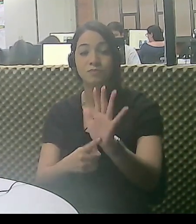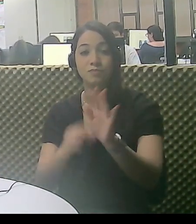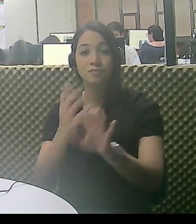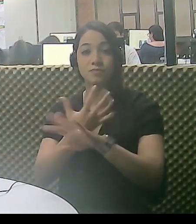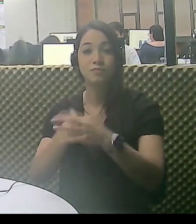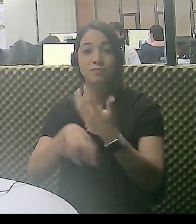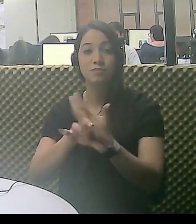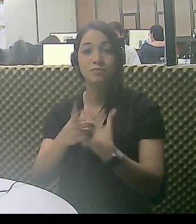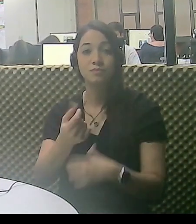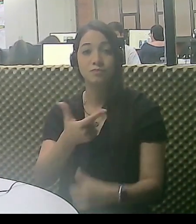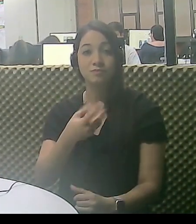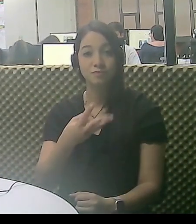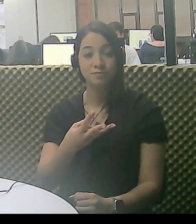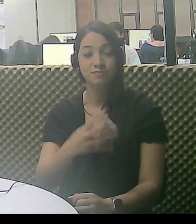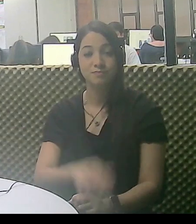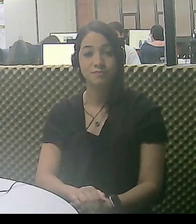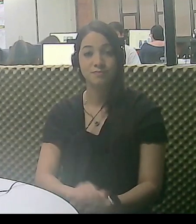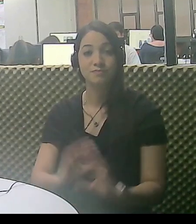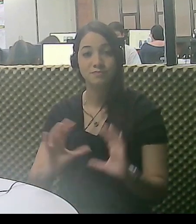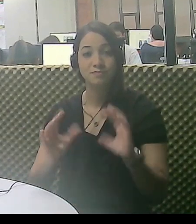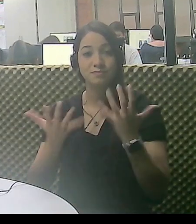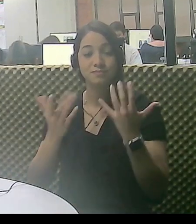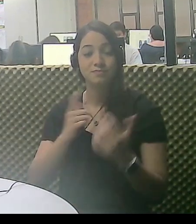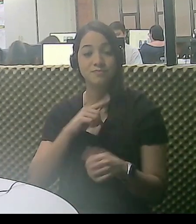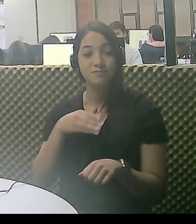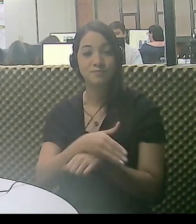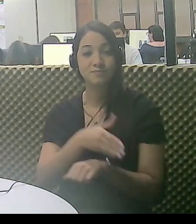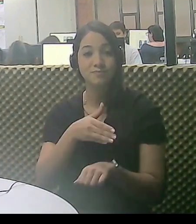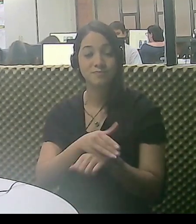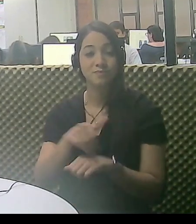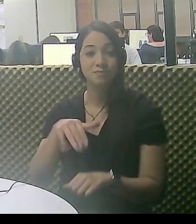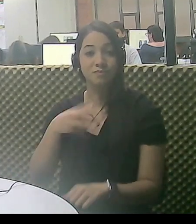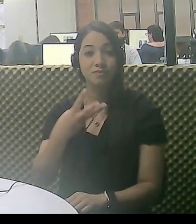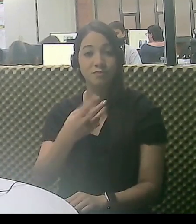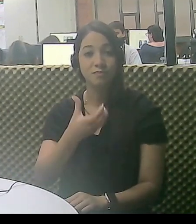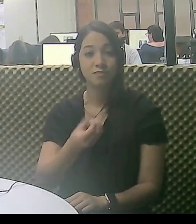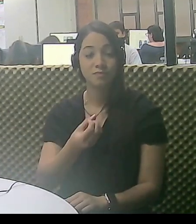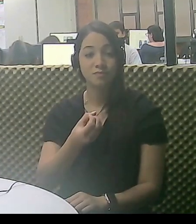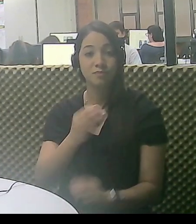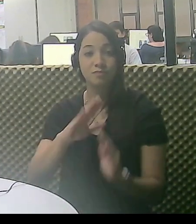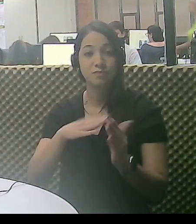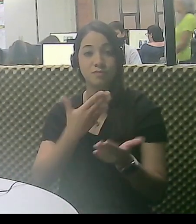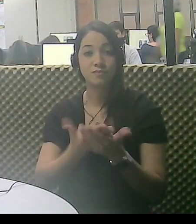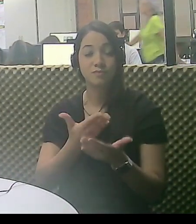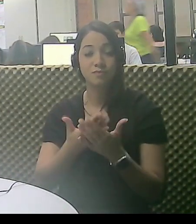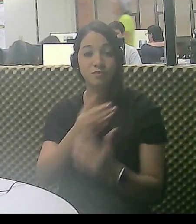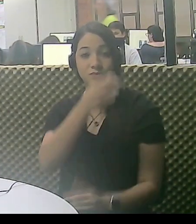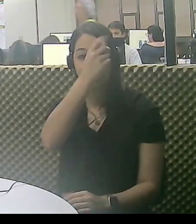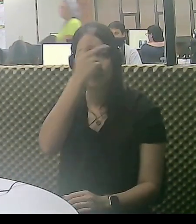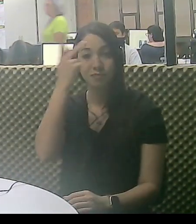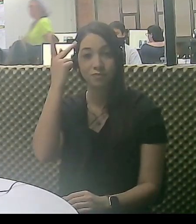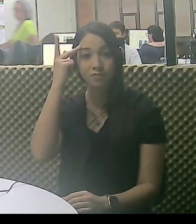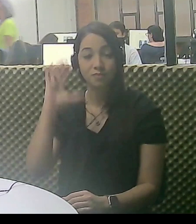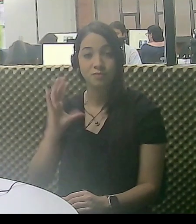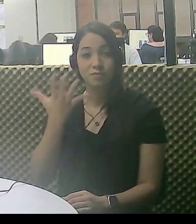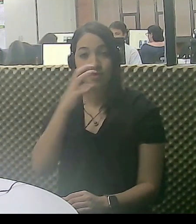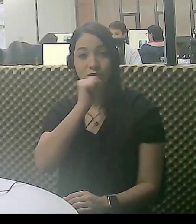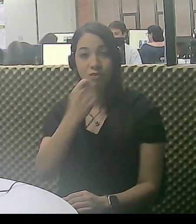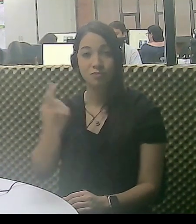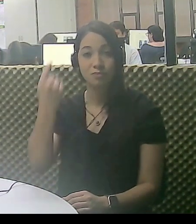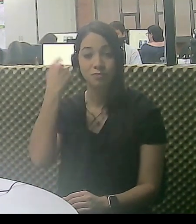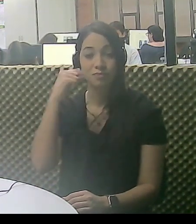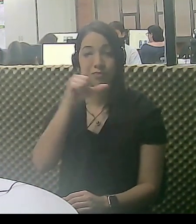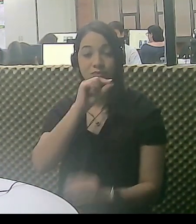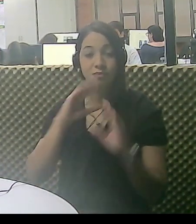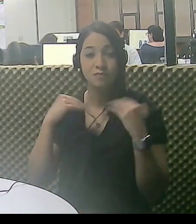Ambiental 2023. O evento contou com a participação de mais de 30 escolas da Prefeitura e foi realizado no último sábado no